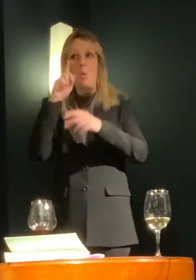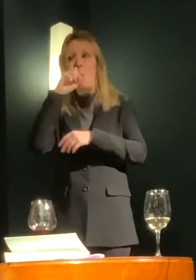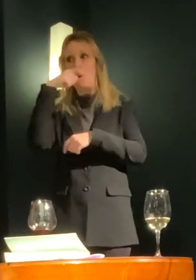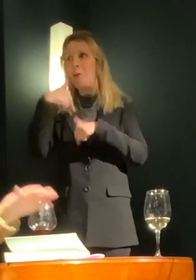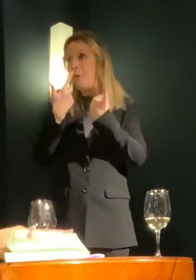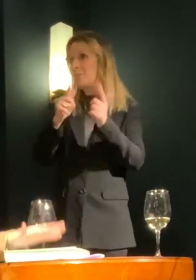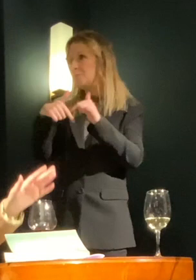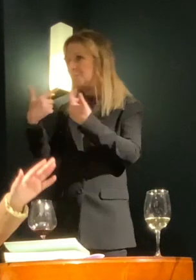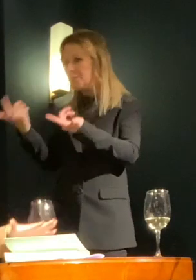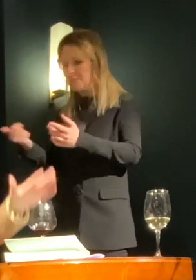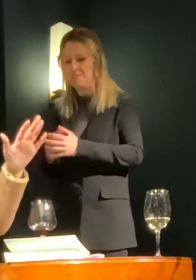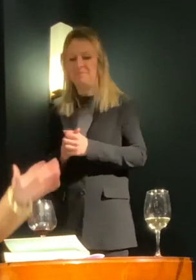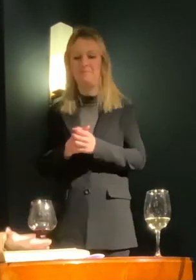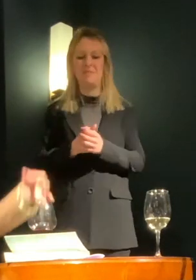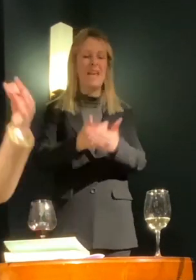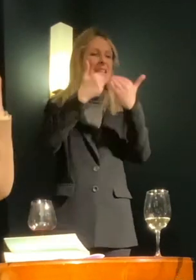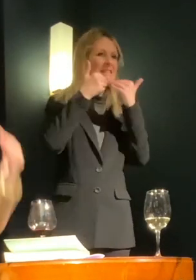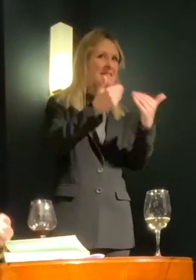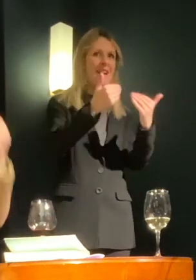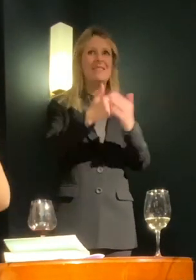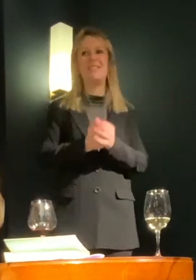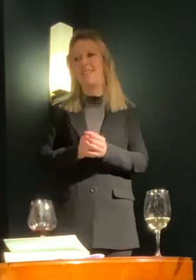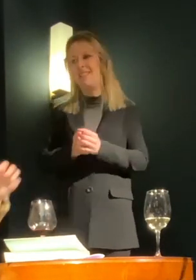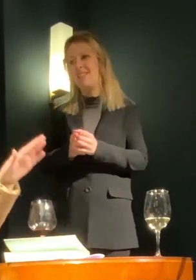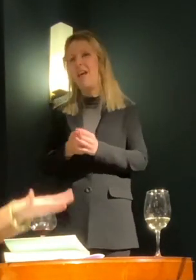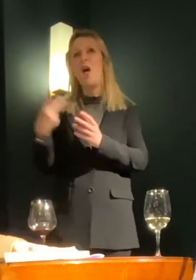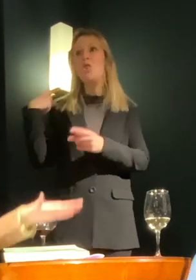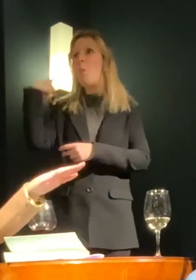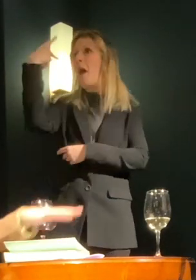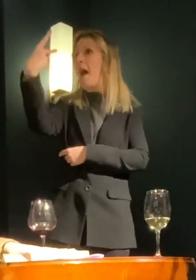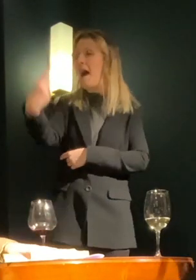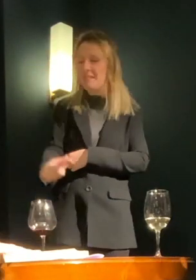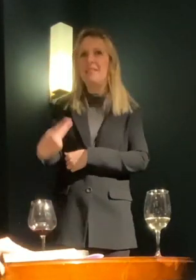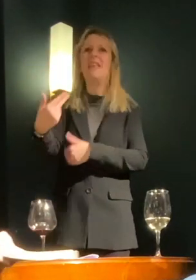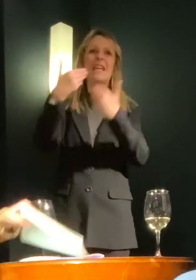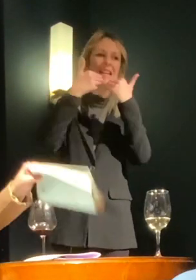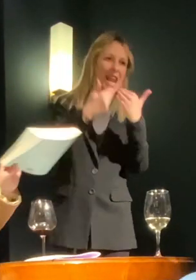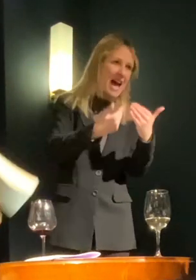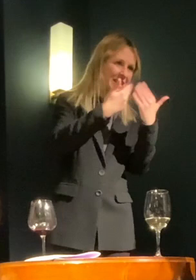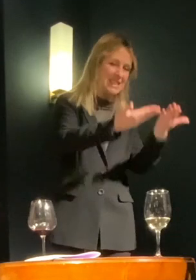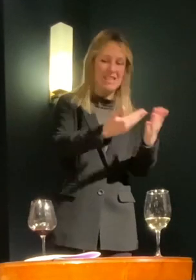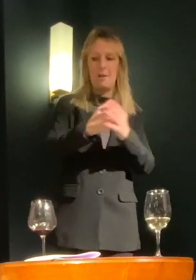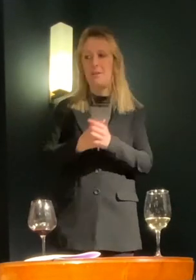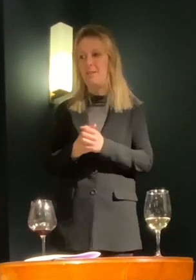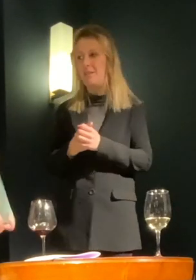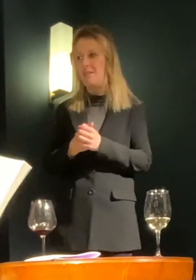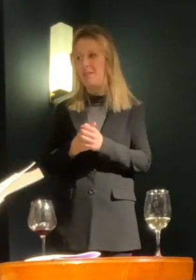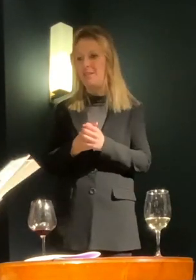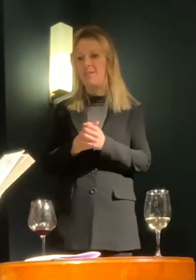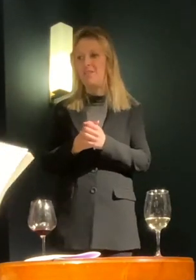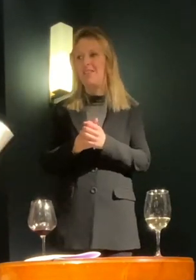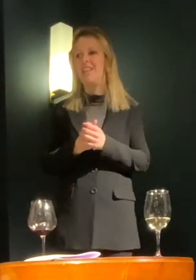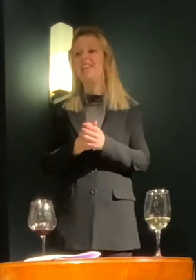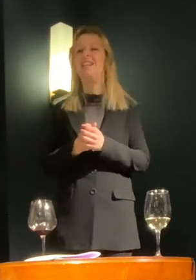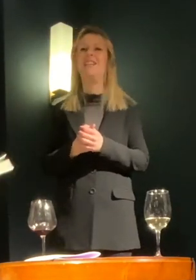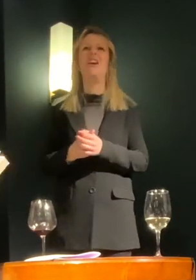così, però, insomma. Però guarda, grazie mille perché dopo 2 anni sono riuscita ad avere Flavio Nuccitelli con il suo... Fatto. Ho detto Nuccitelli, scusami. Con